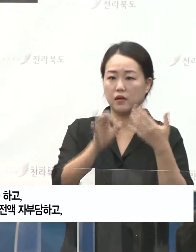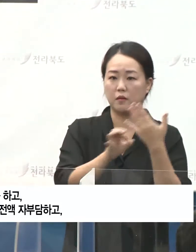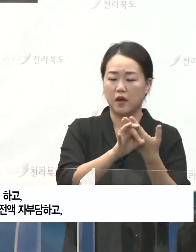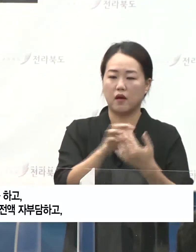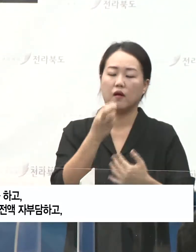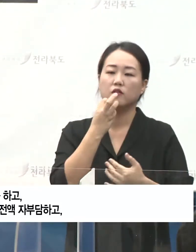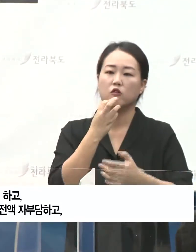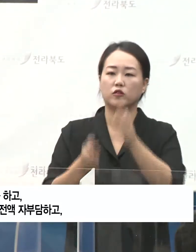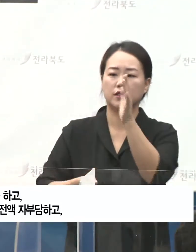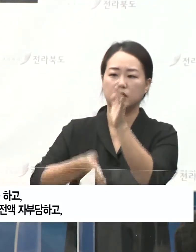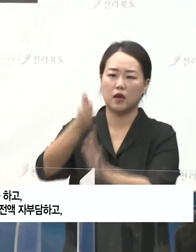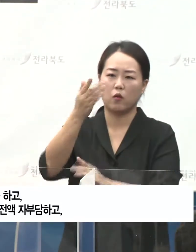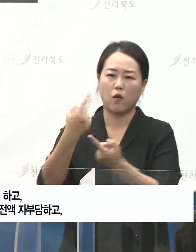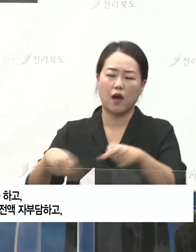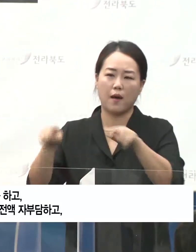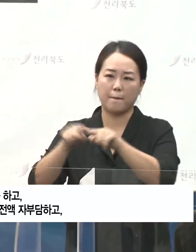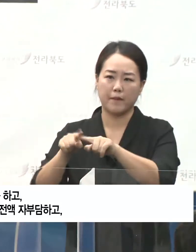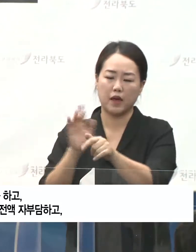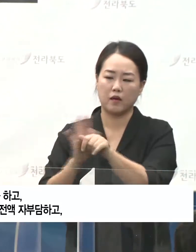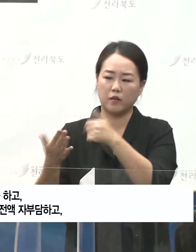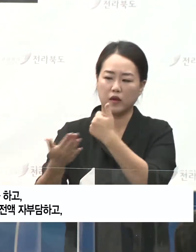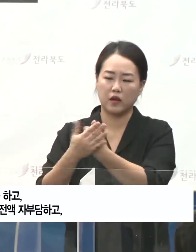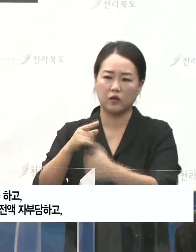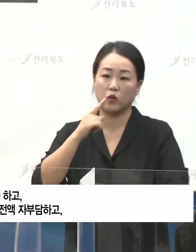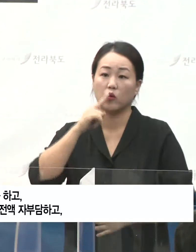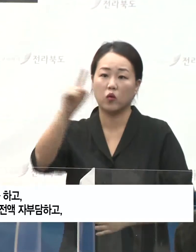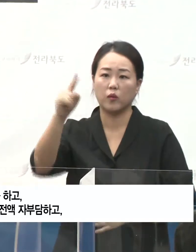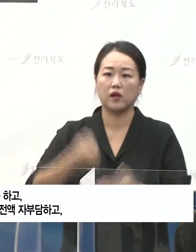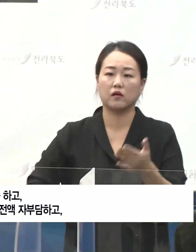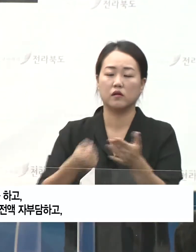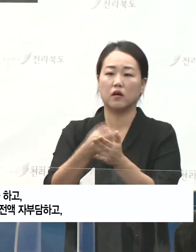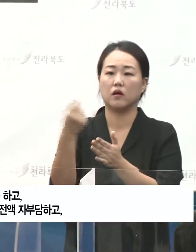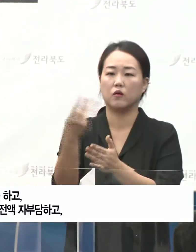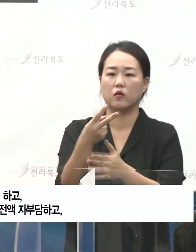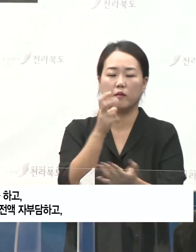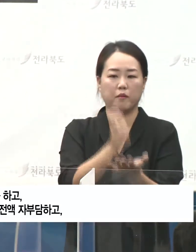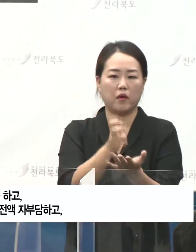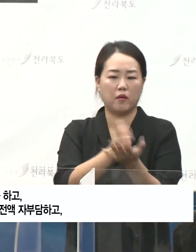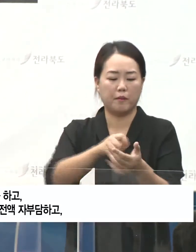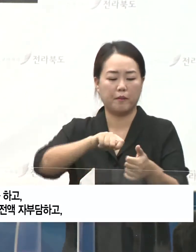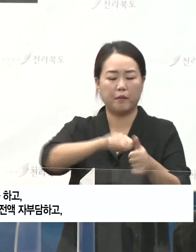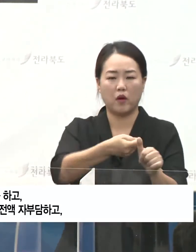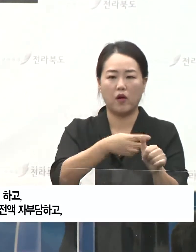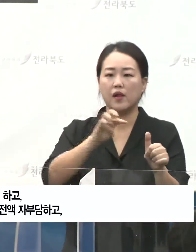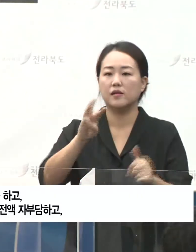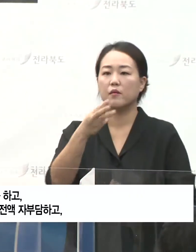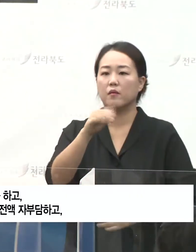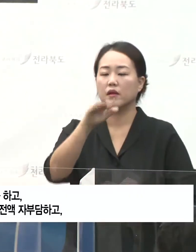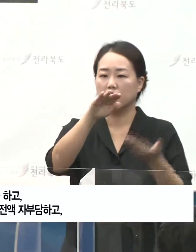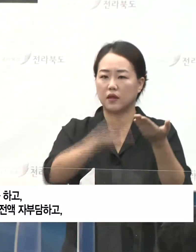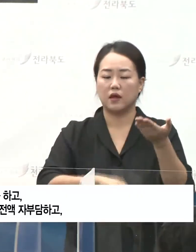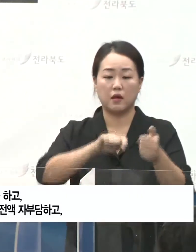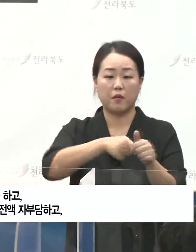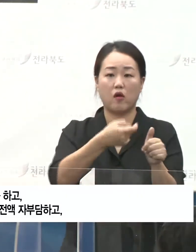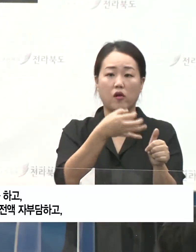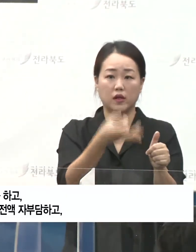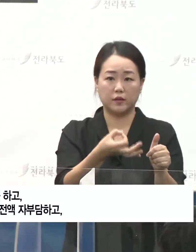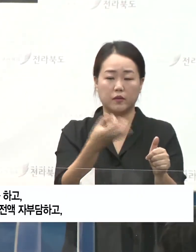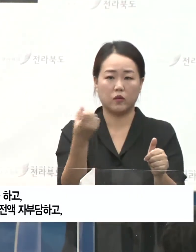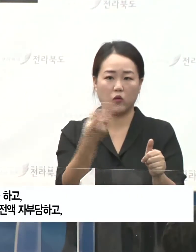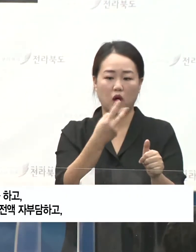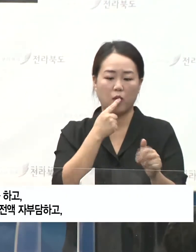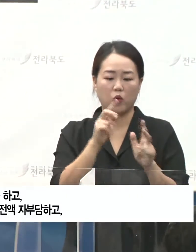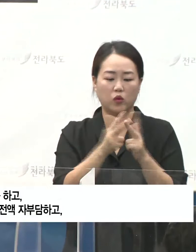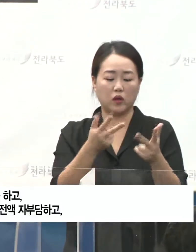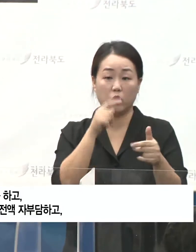서울시와 공조로 고발 조치를 하고 관련 법에 따라 300만 원 이하의 벌금과